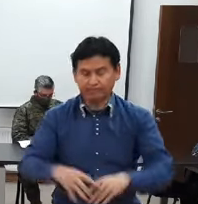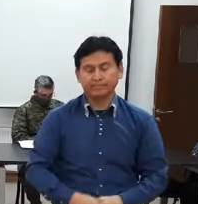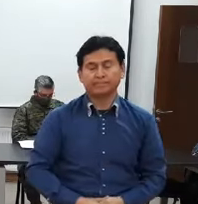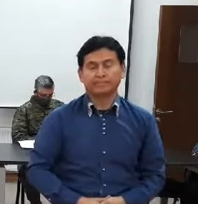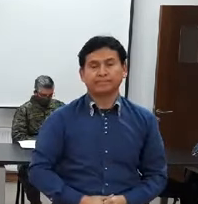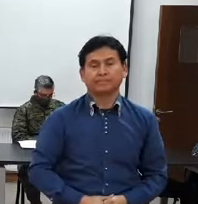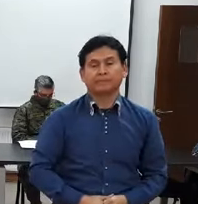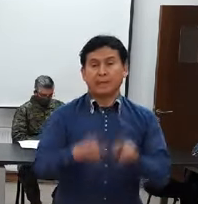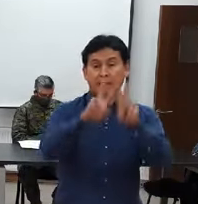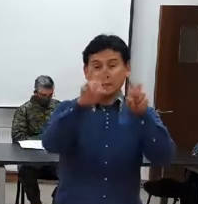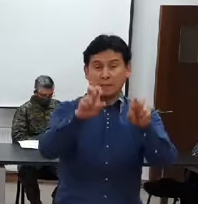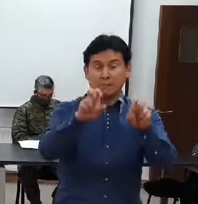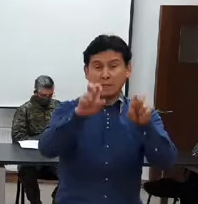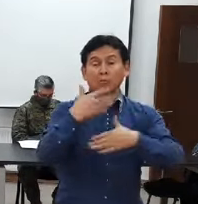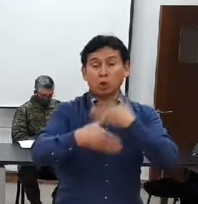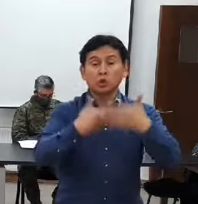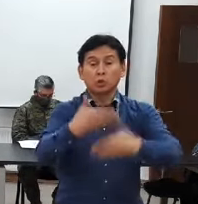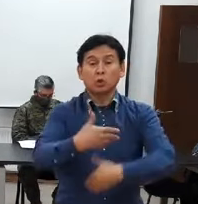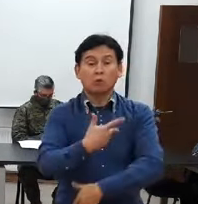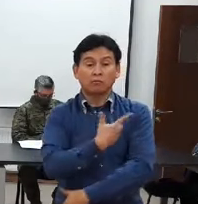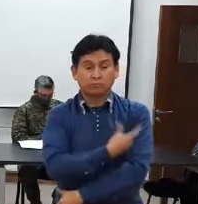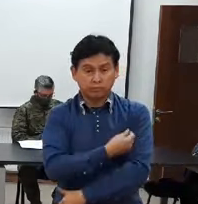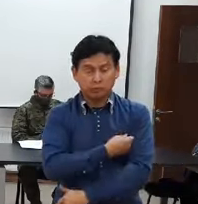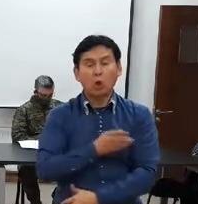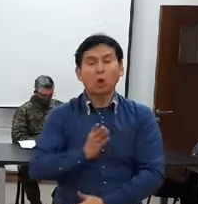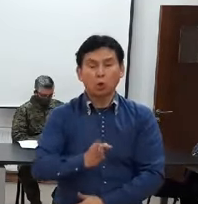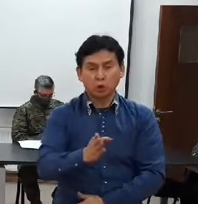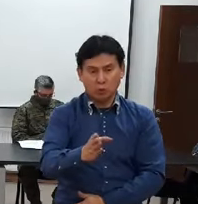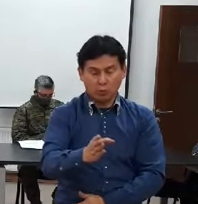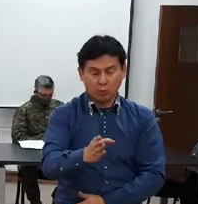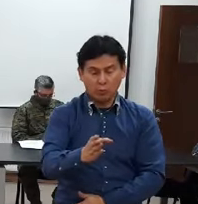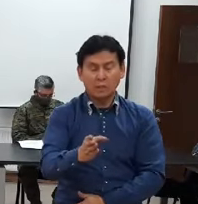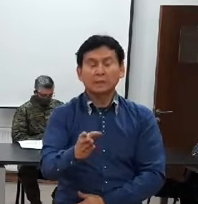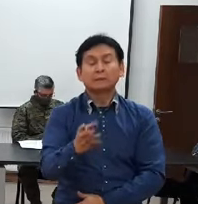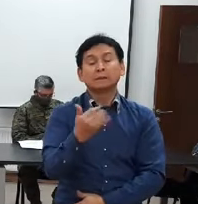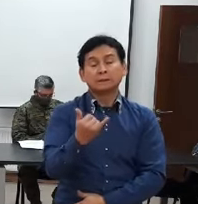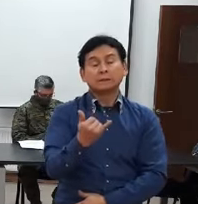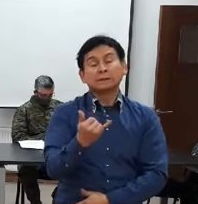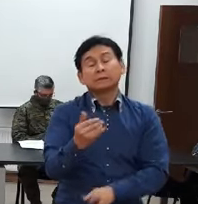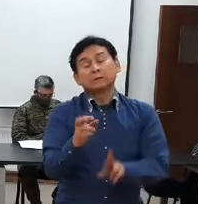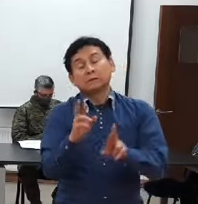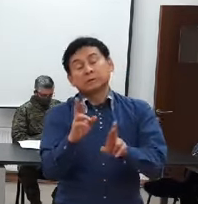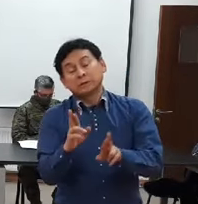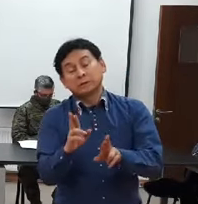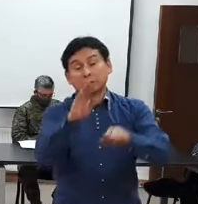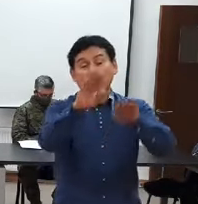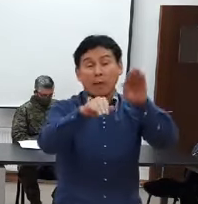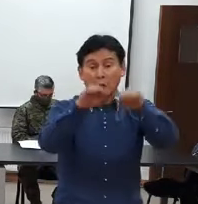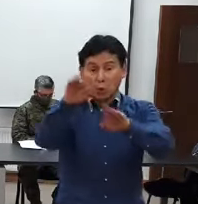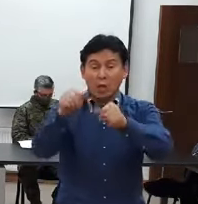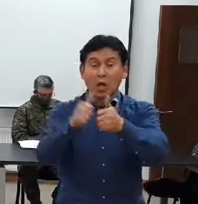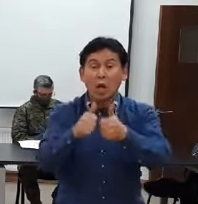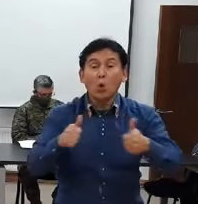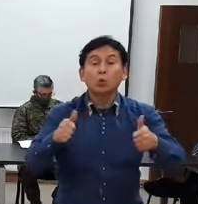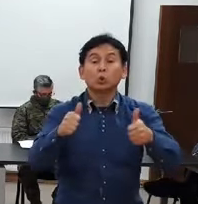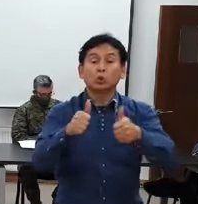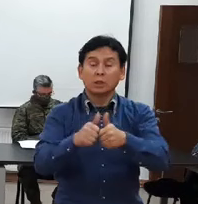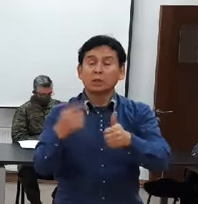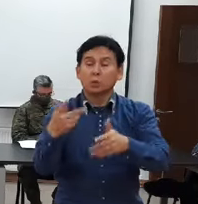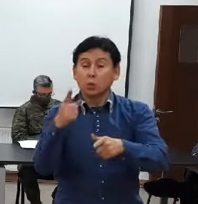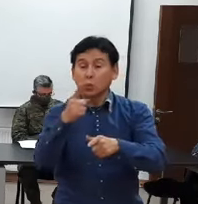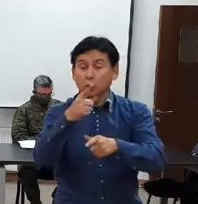Respecto del proceso de vacunación, seguimos avanzando y esperamos que acojan el llamado que hace la autoridad sanitaria de